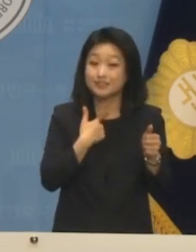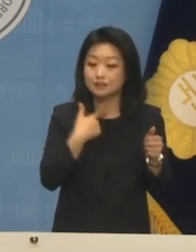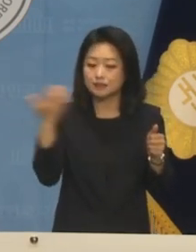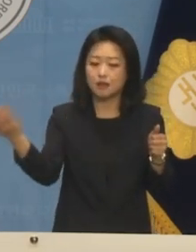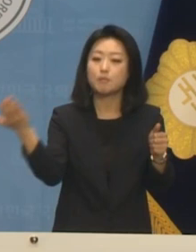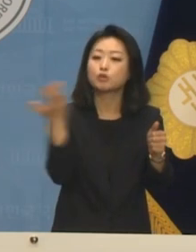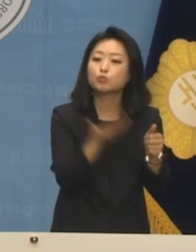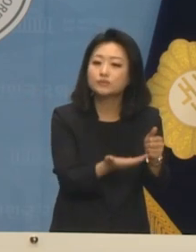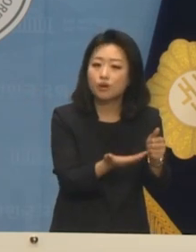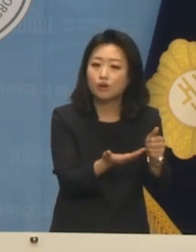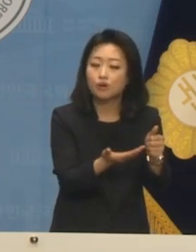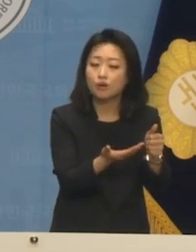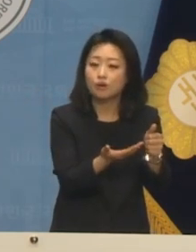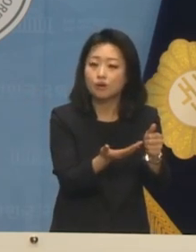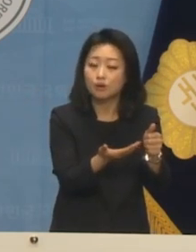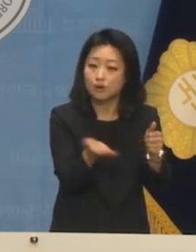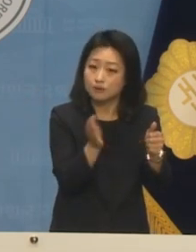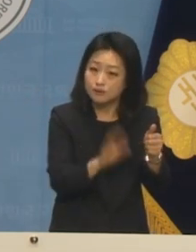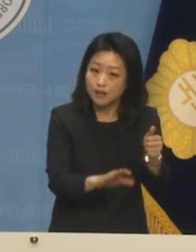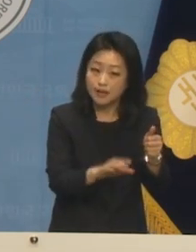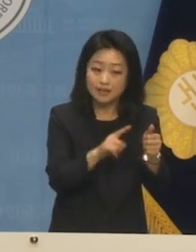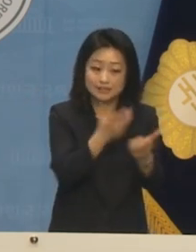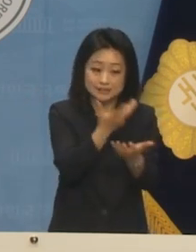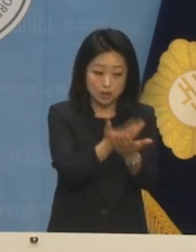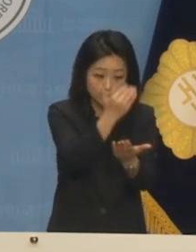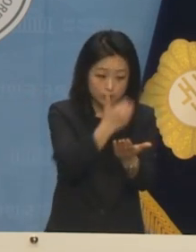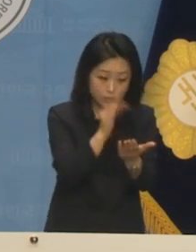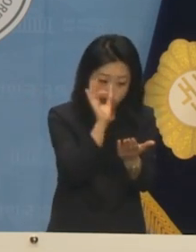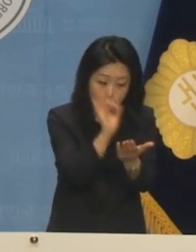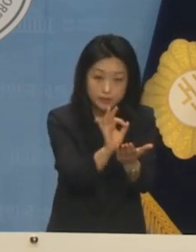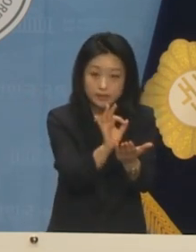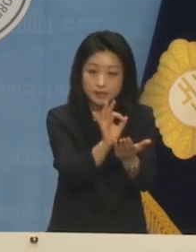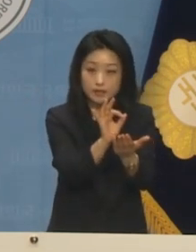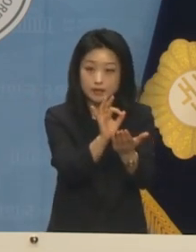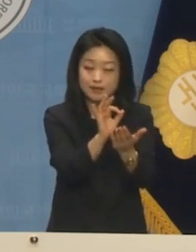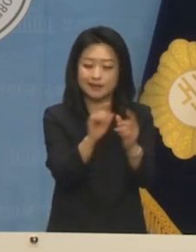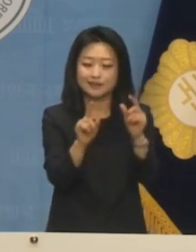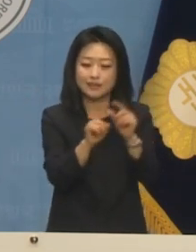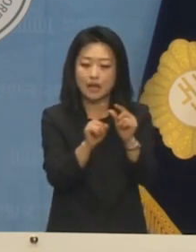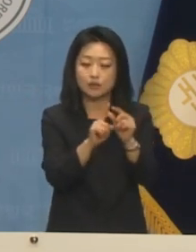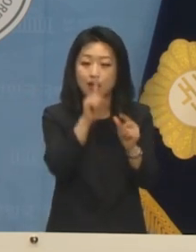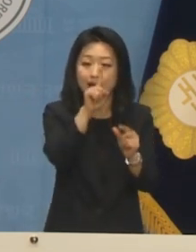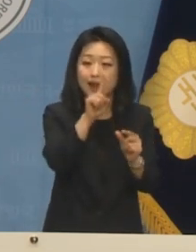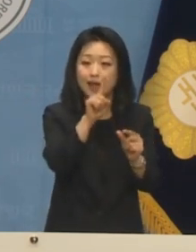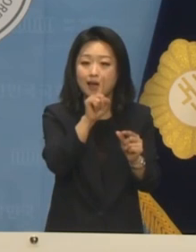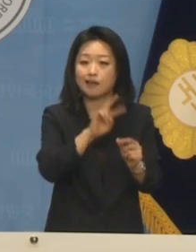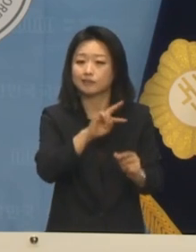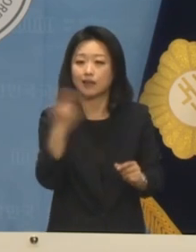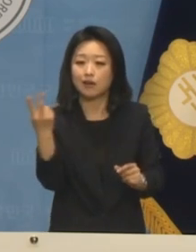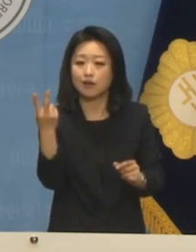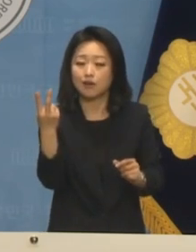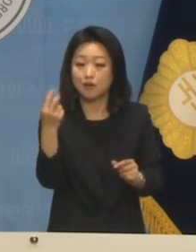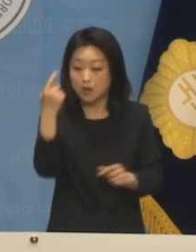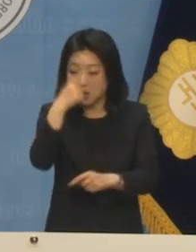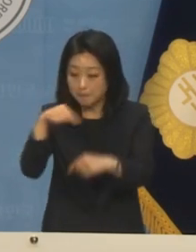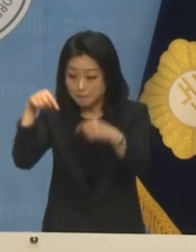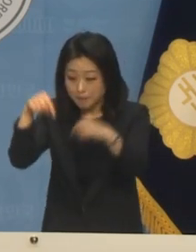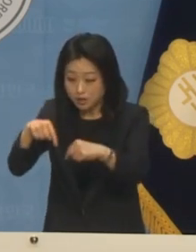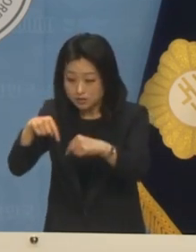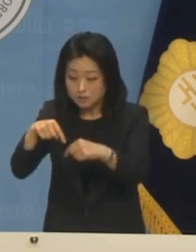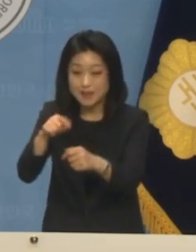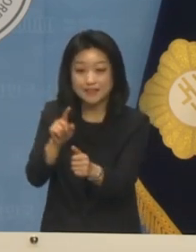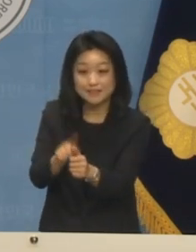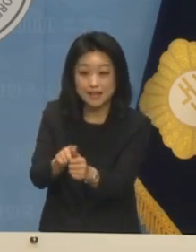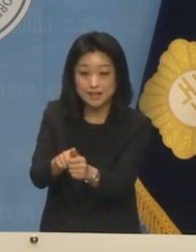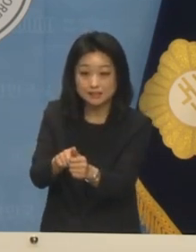제출한 자료였습니다. 그런데 그 자료에는 한 단어가 달라져 있었습니다. 면접의 대상이 되는